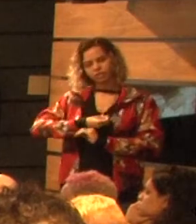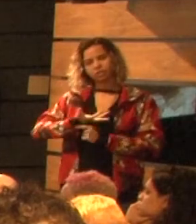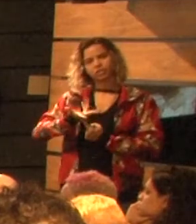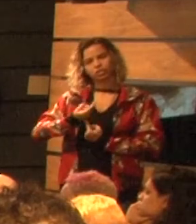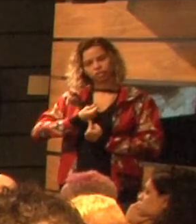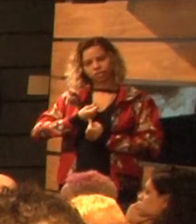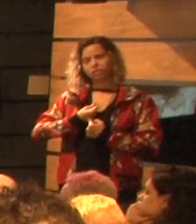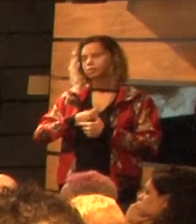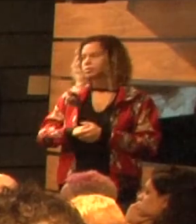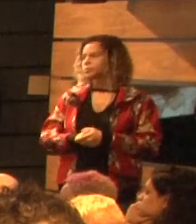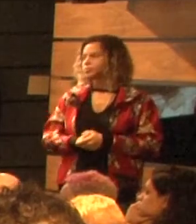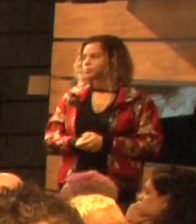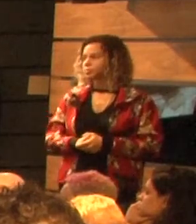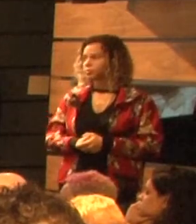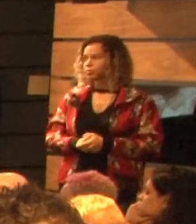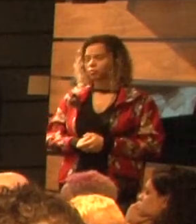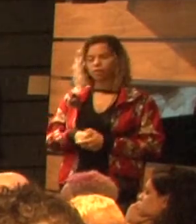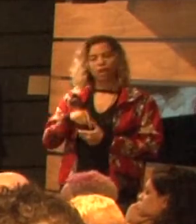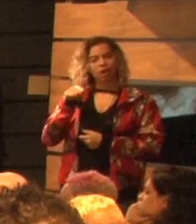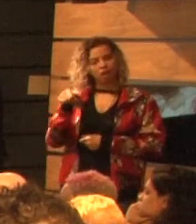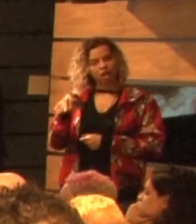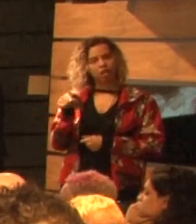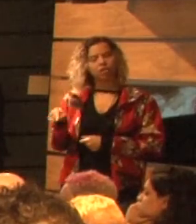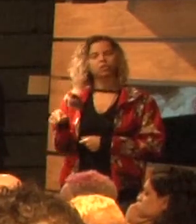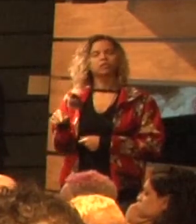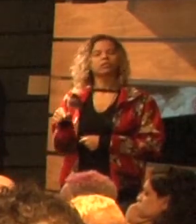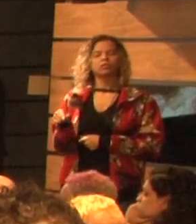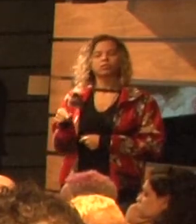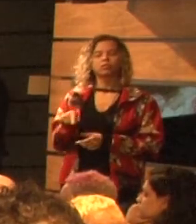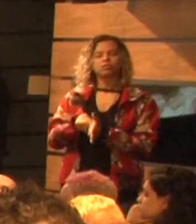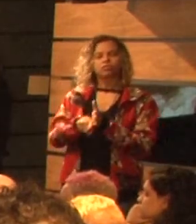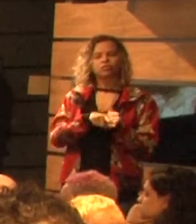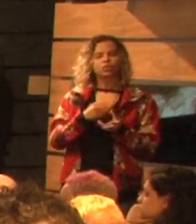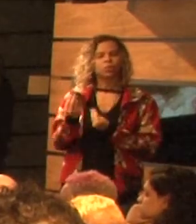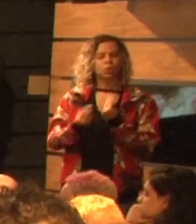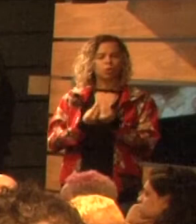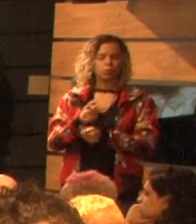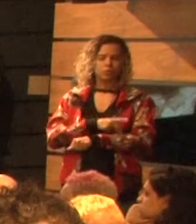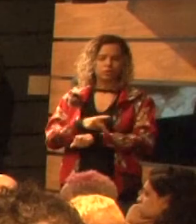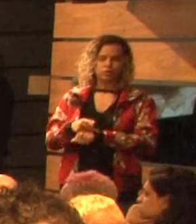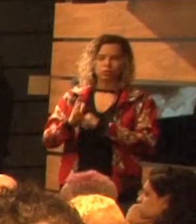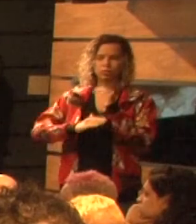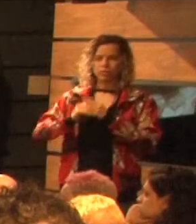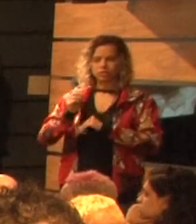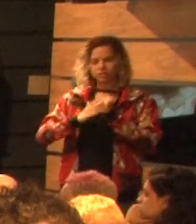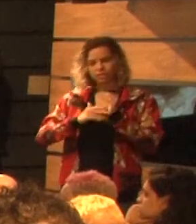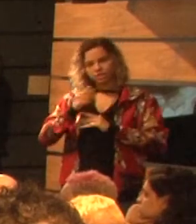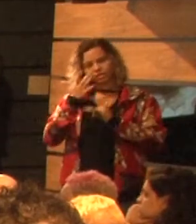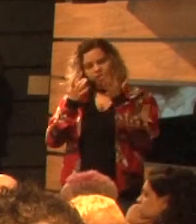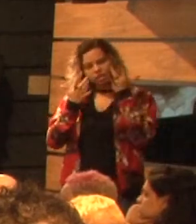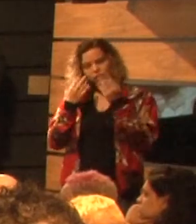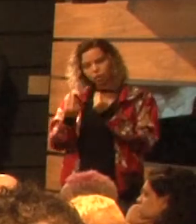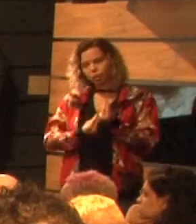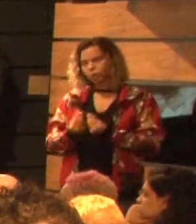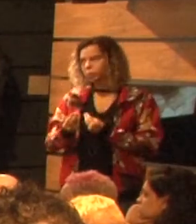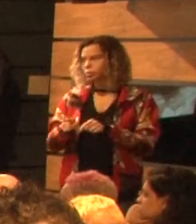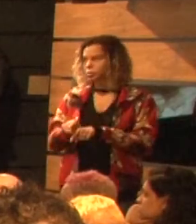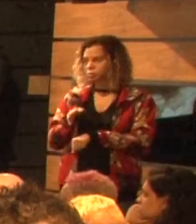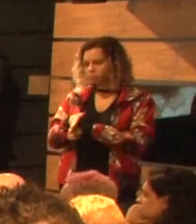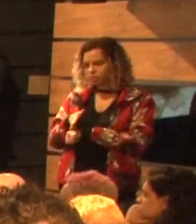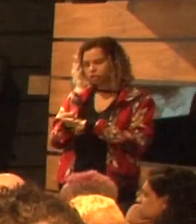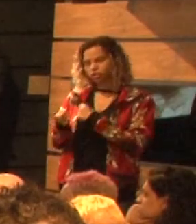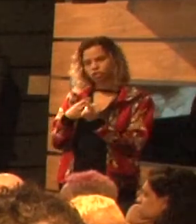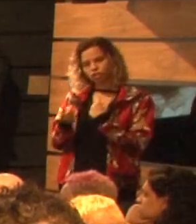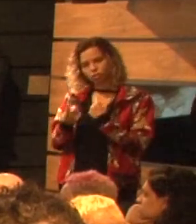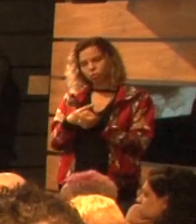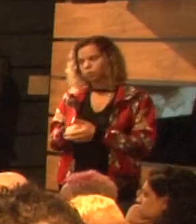da cena e vamos ali investigar formas de pedagogia, de prática cênica, de intervenção e de